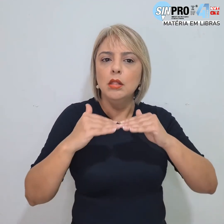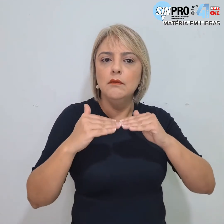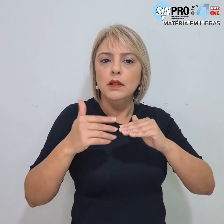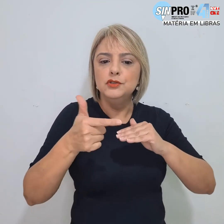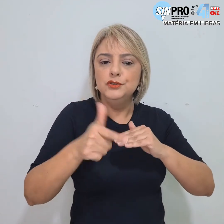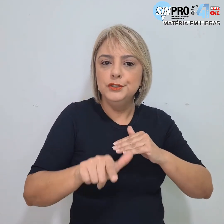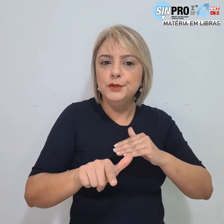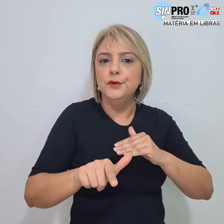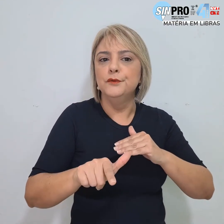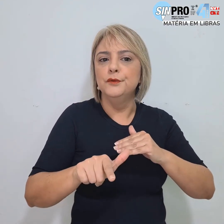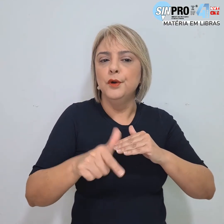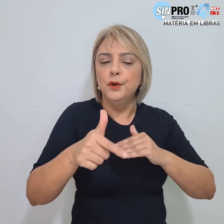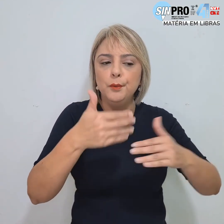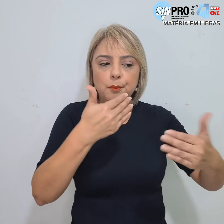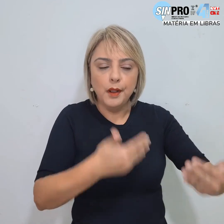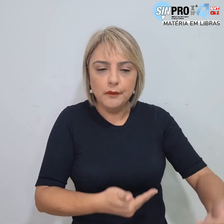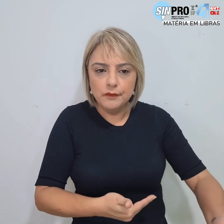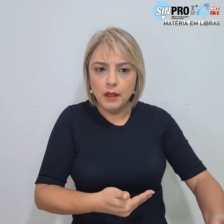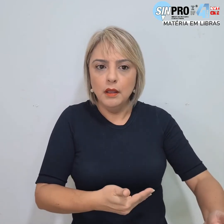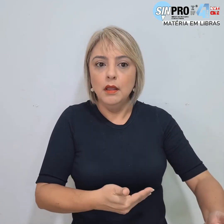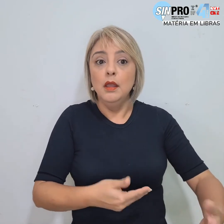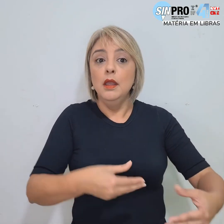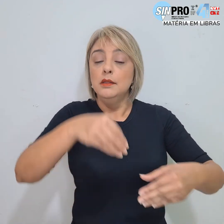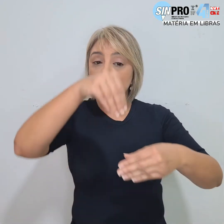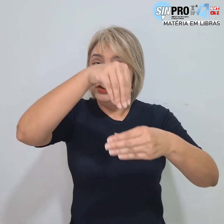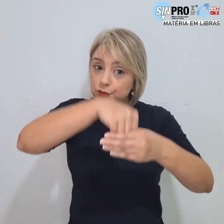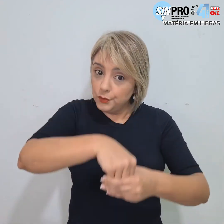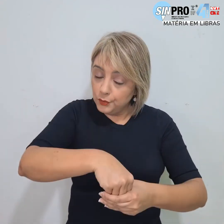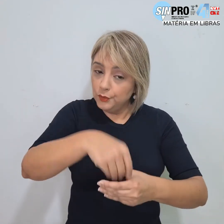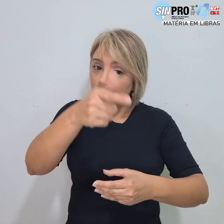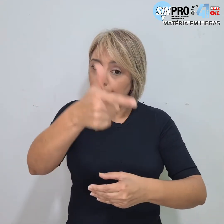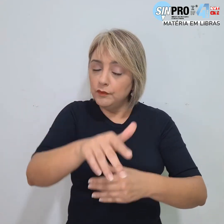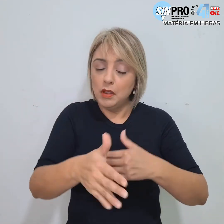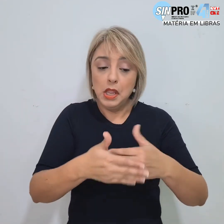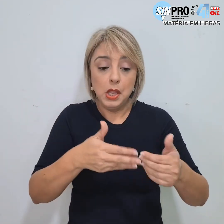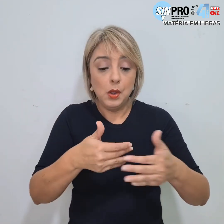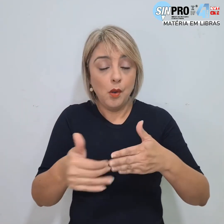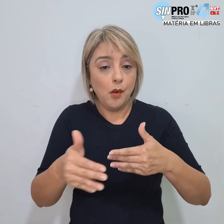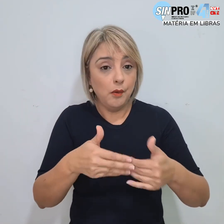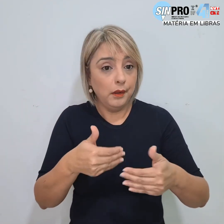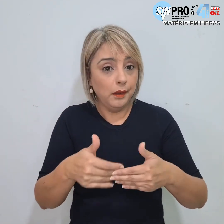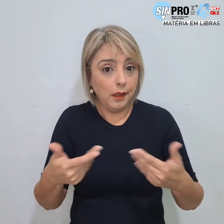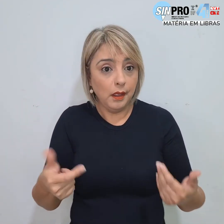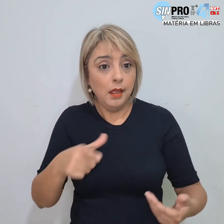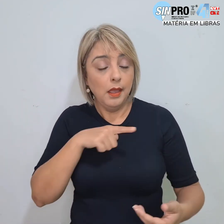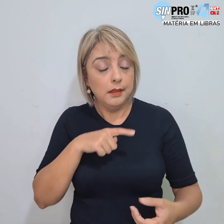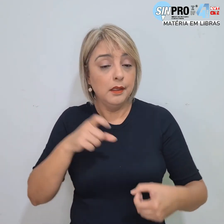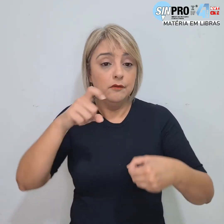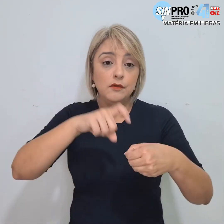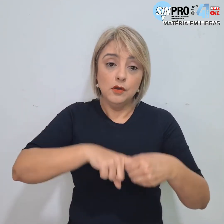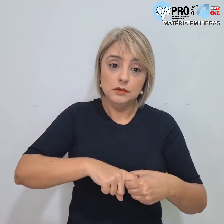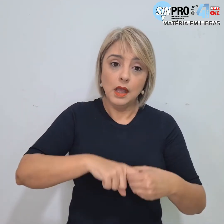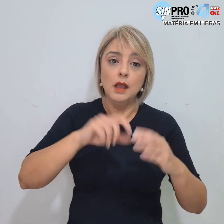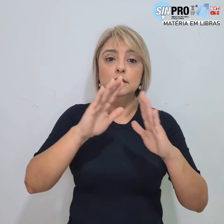vez, inseri-lo novamente, e qualquer momento ele tem de voltar para o ensino